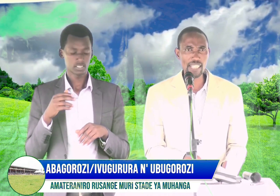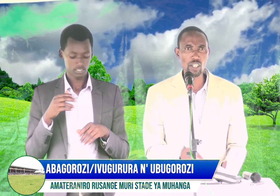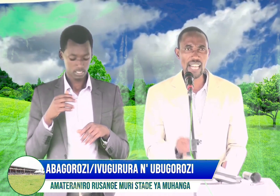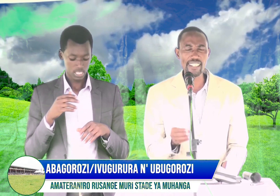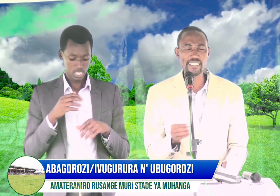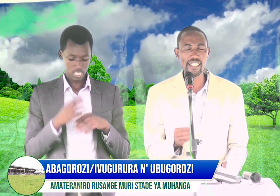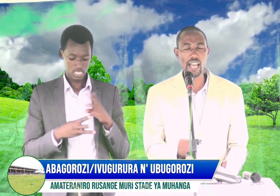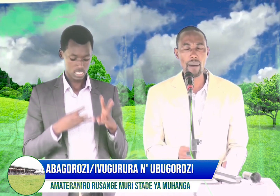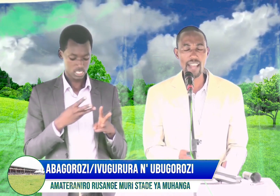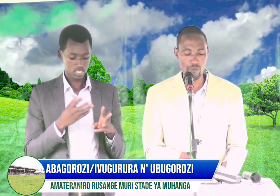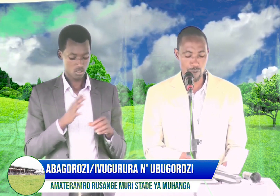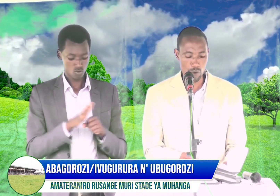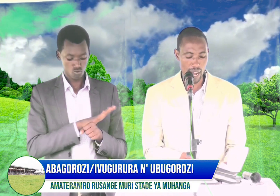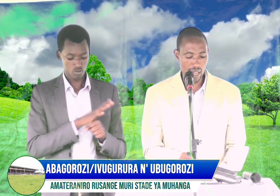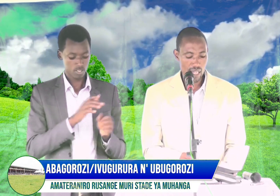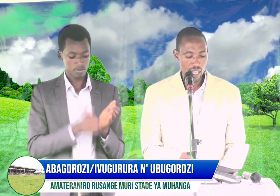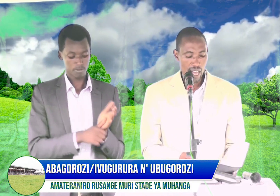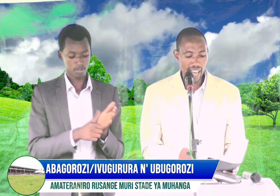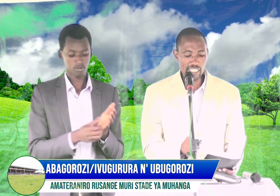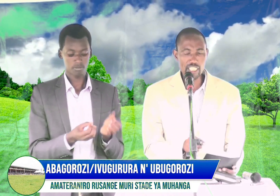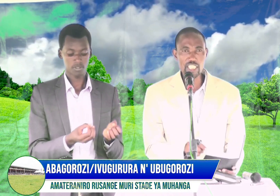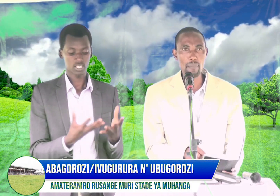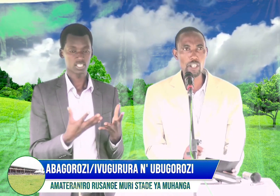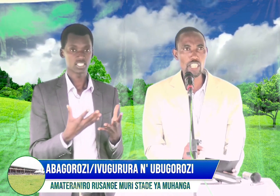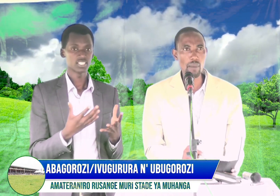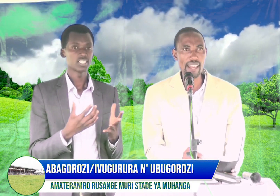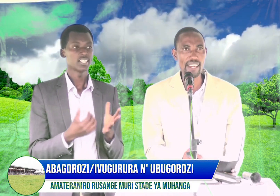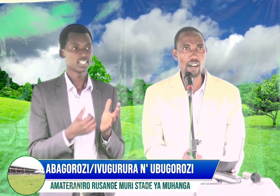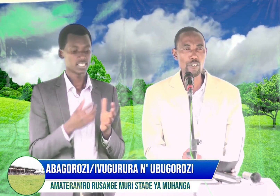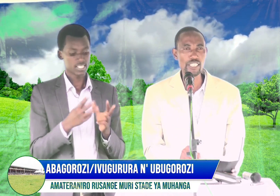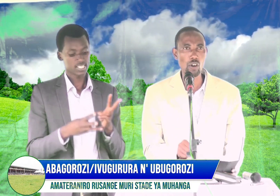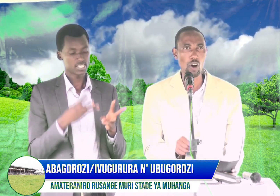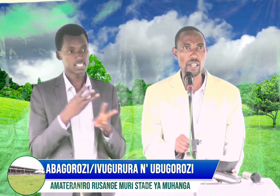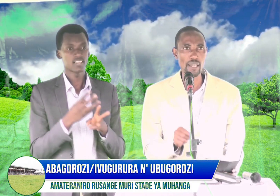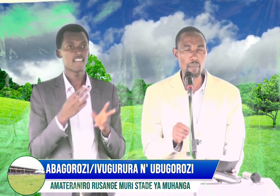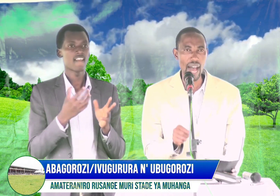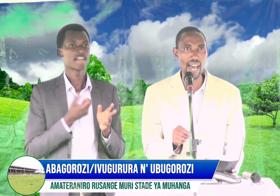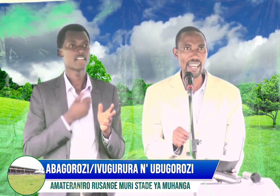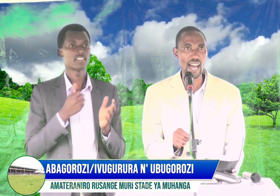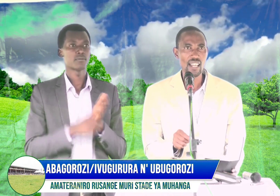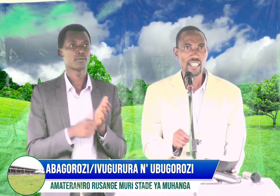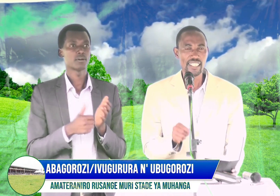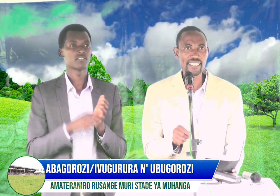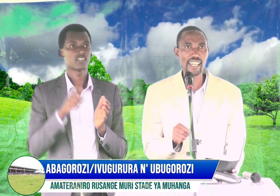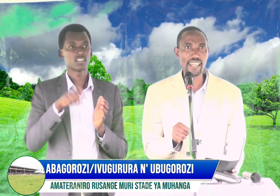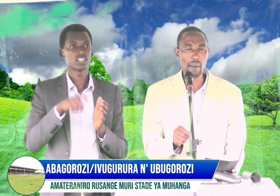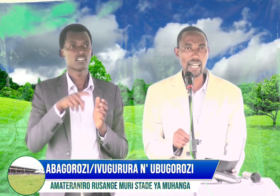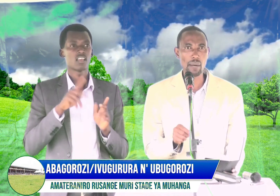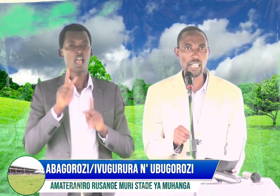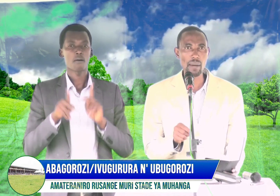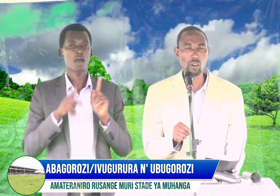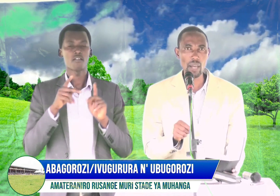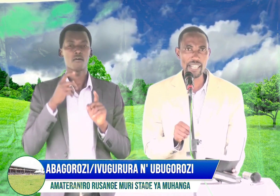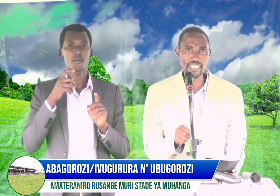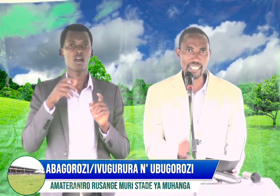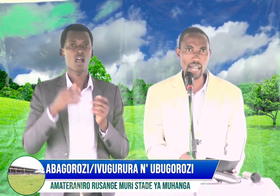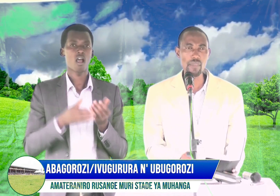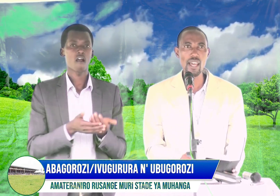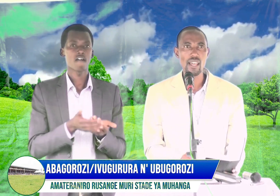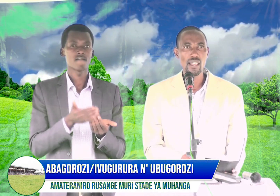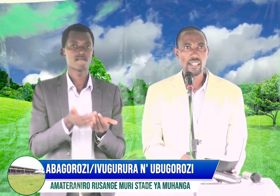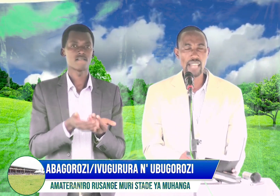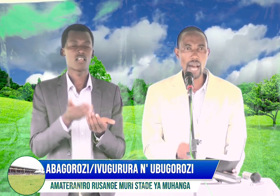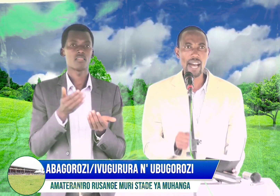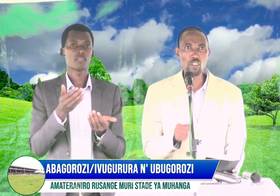ifite ikibazo kandi ikeneye abayivura ariko ijambo ry'Imana riravuze ngo Imana ikeneye abagabo n'abagore